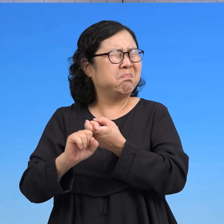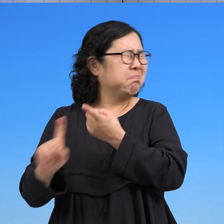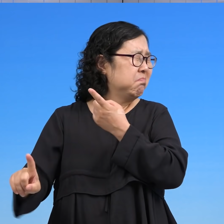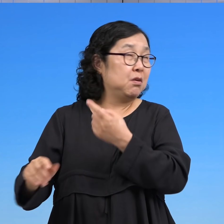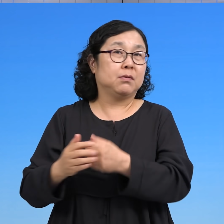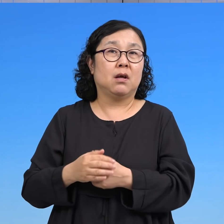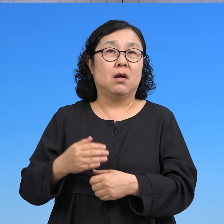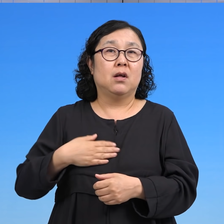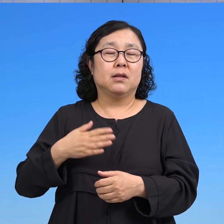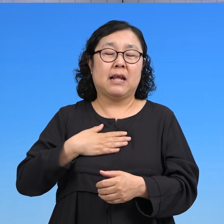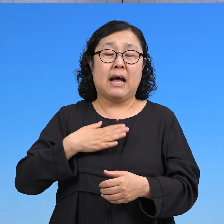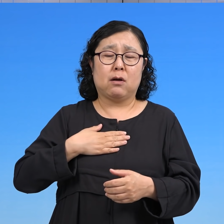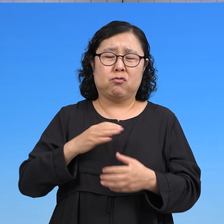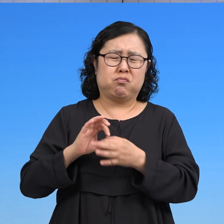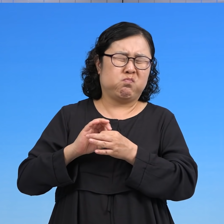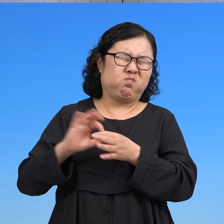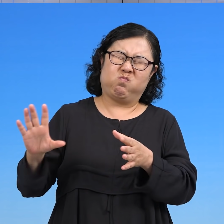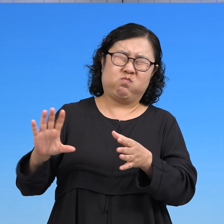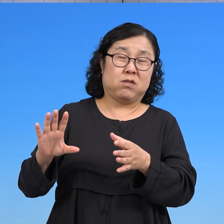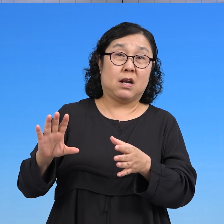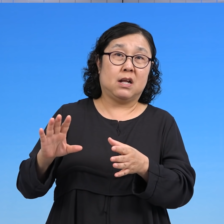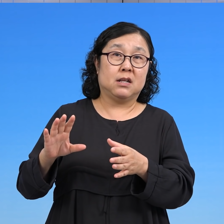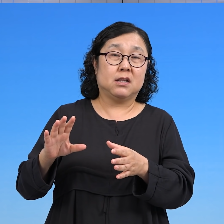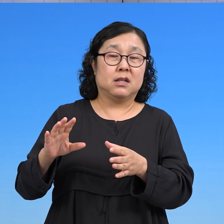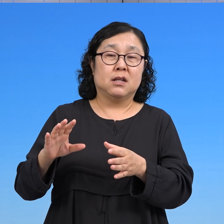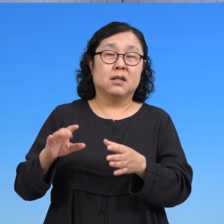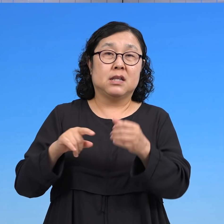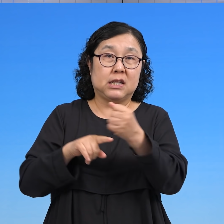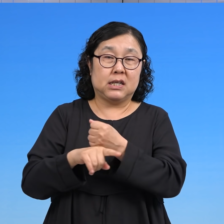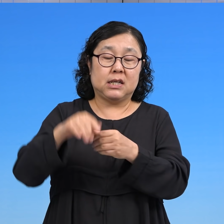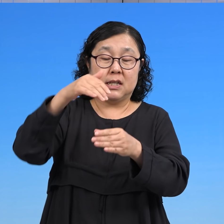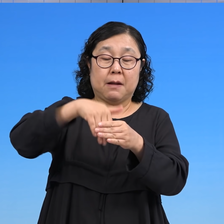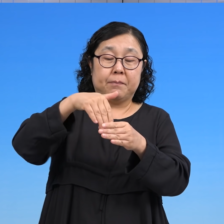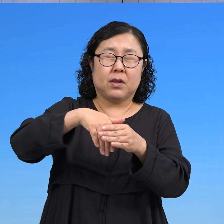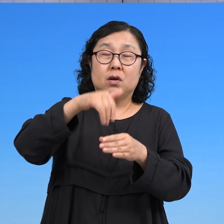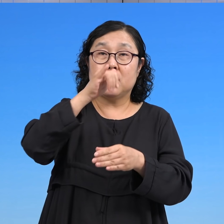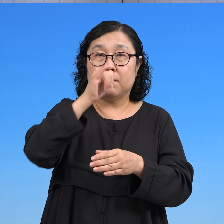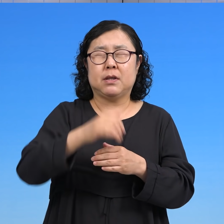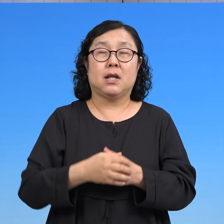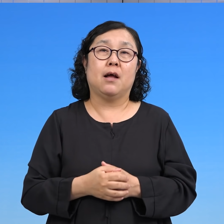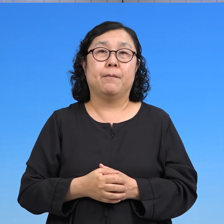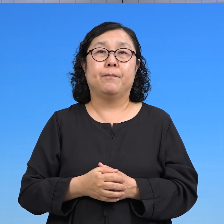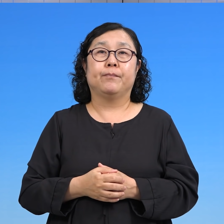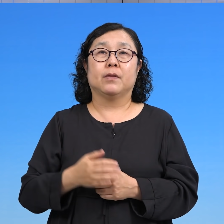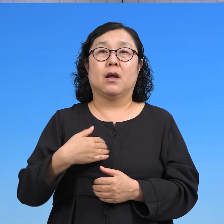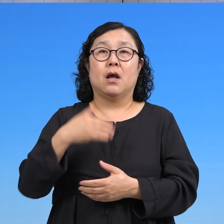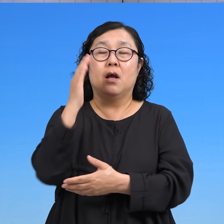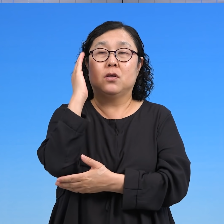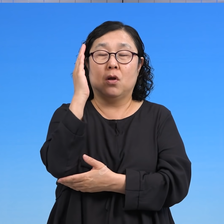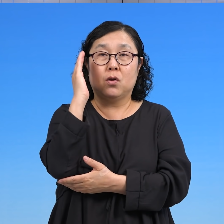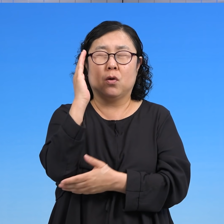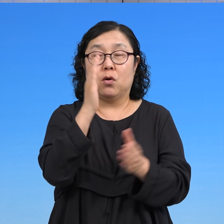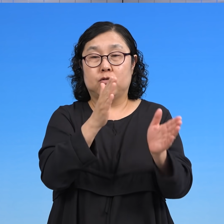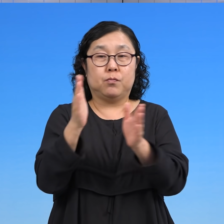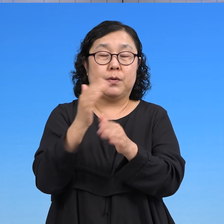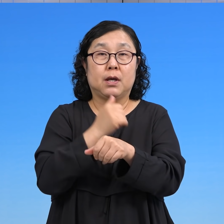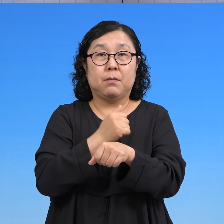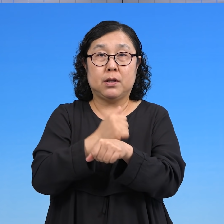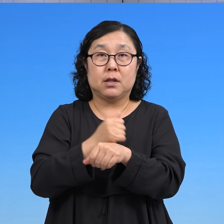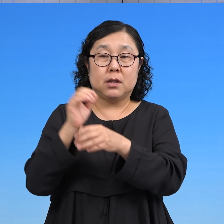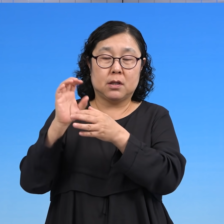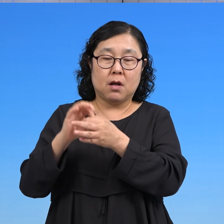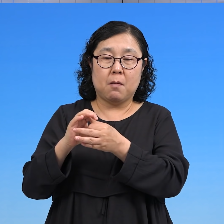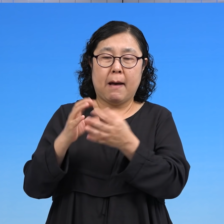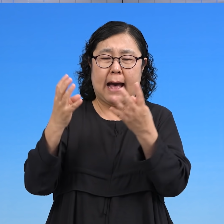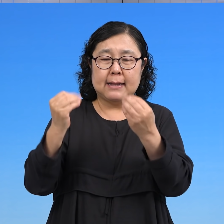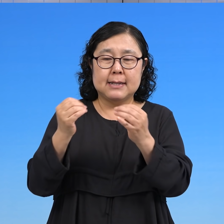뭘 하시는지 뭐 상관이 없다는 이런 뉘앙스가 좀 담겨져 있는 거 아닙니까? 제가 이 설교를 준비하면서 뭐 여러